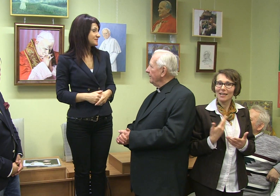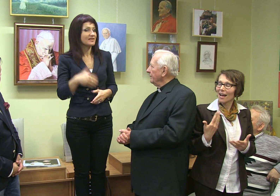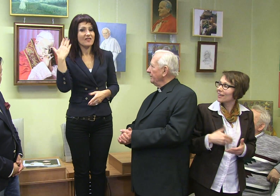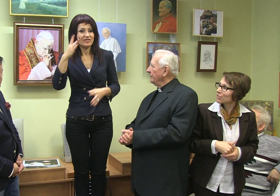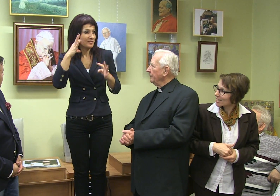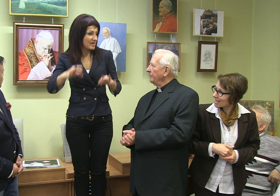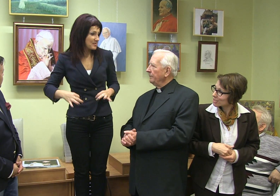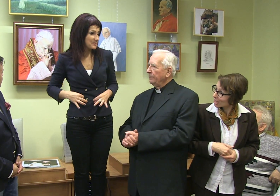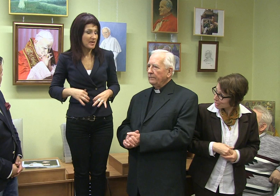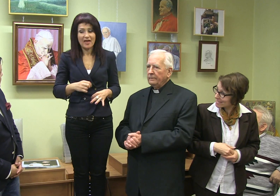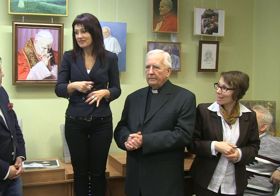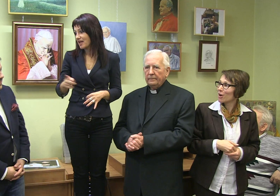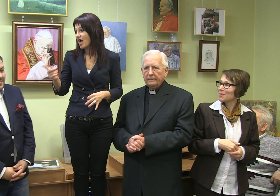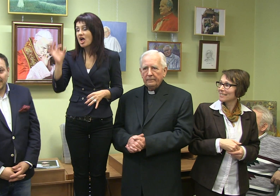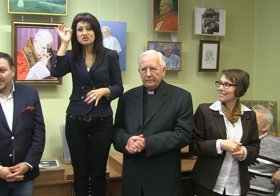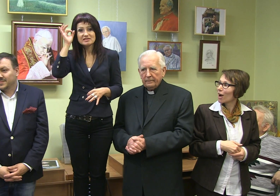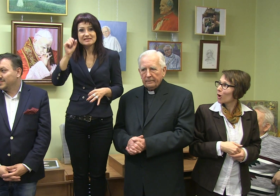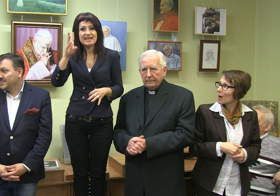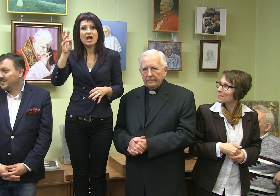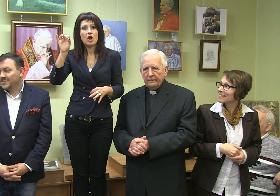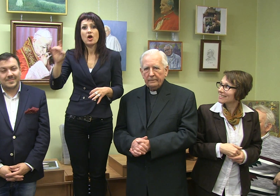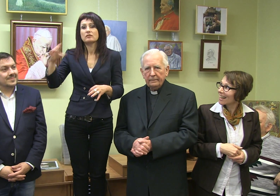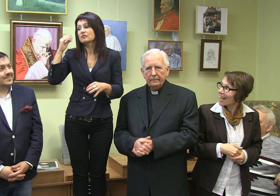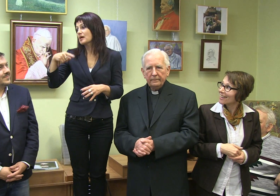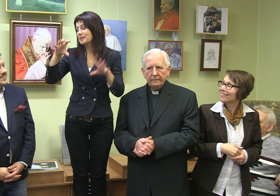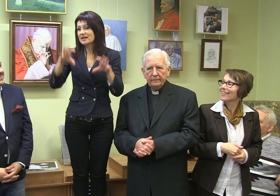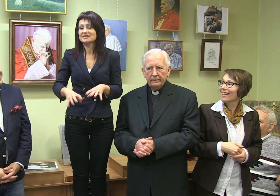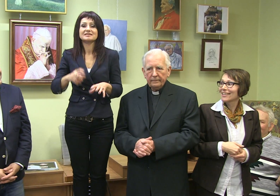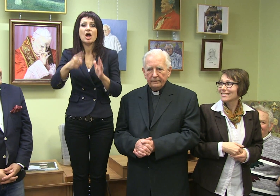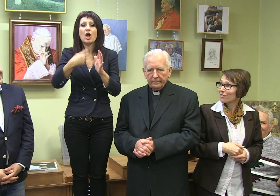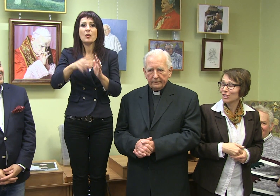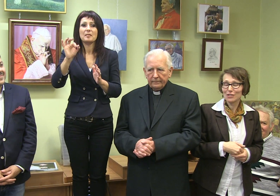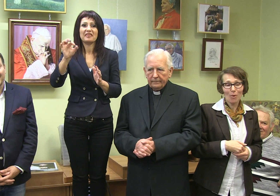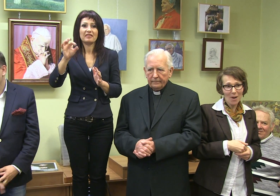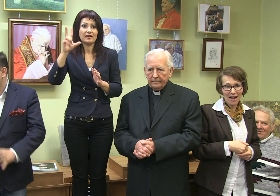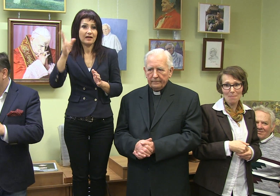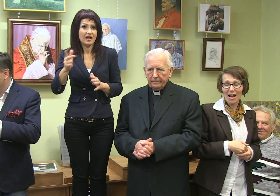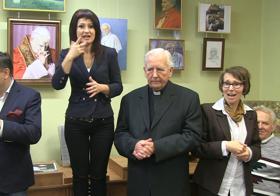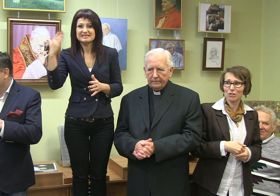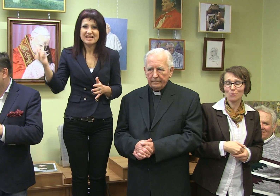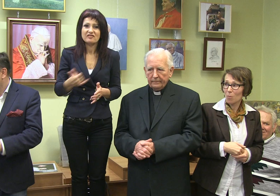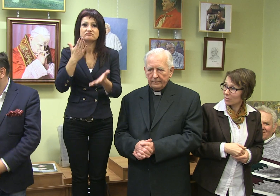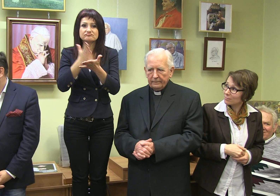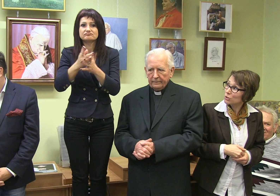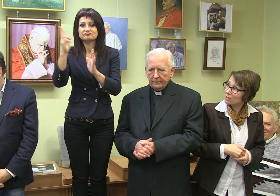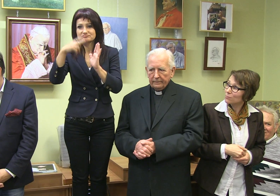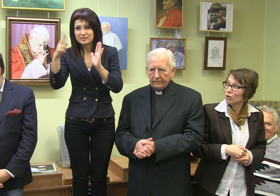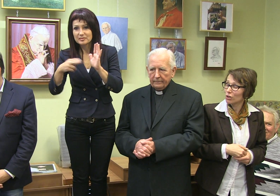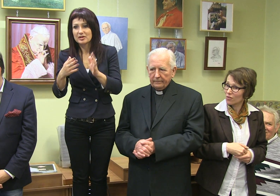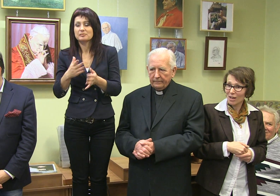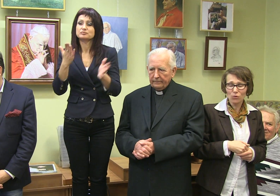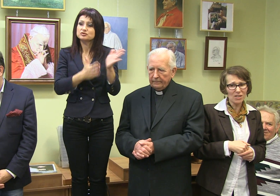Witam pana Ryszarda Krzaszyńskiego, prezesa koła PPK. Zawsze wspomaga malarzy